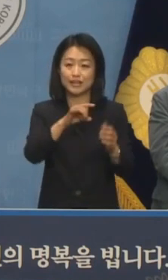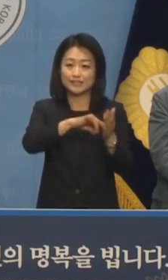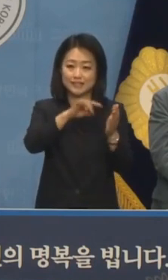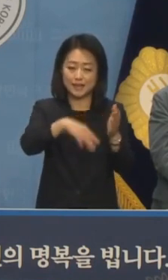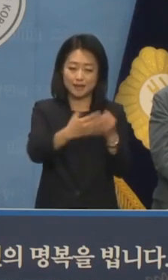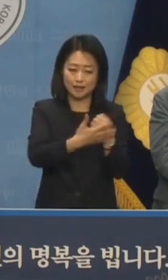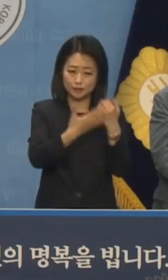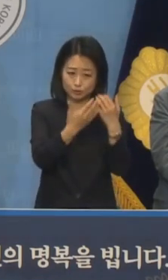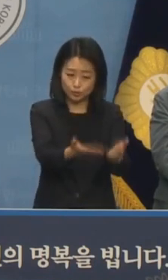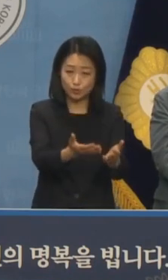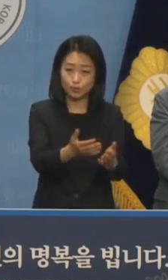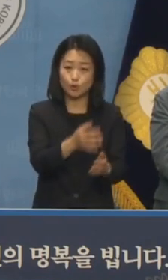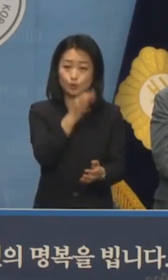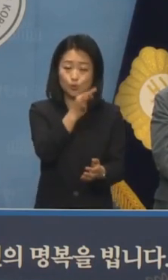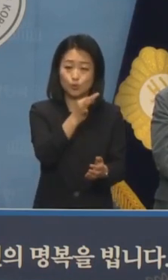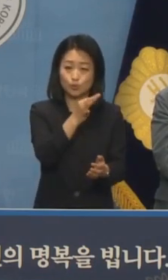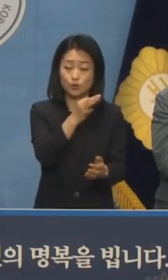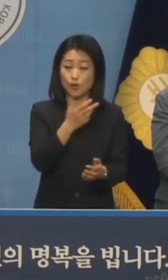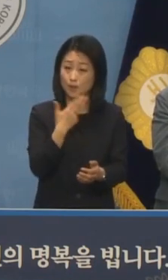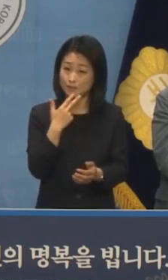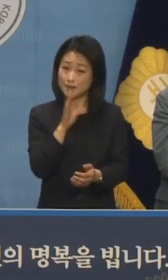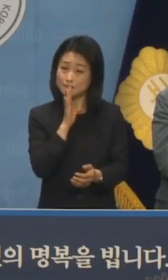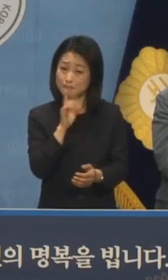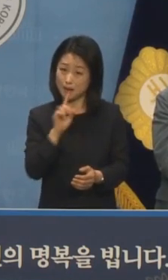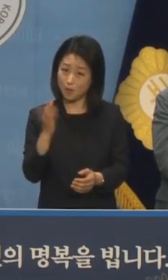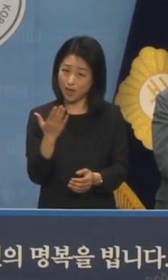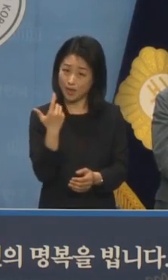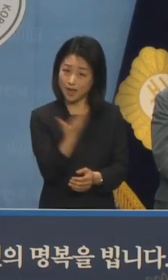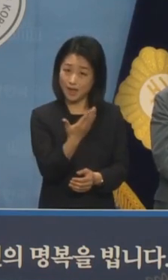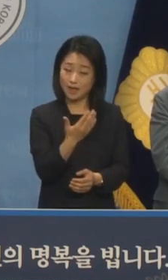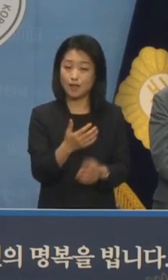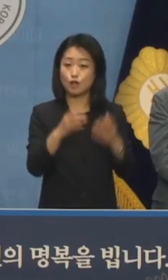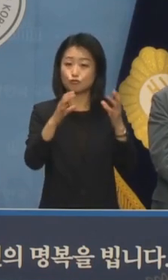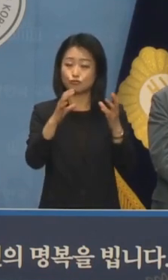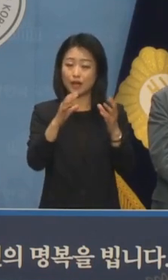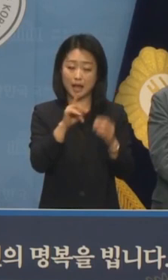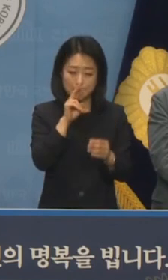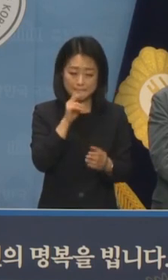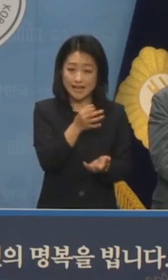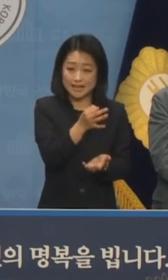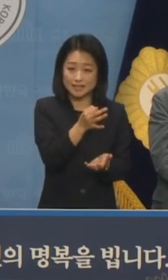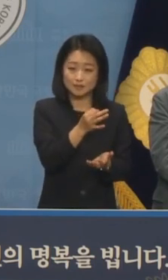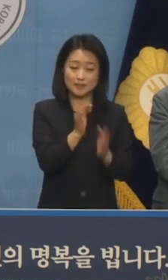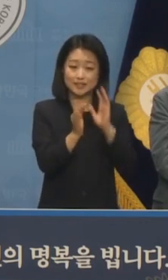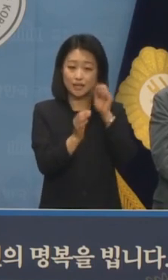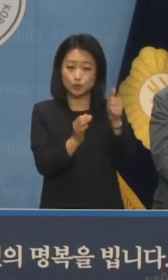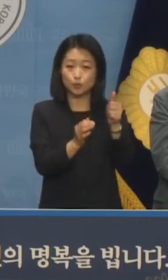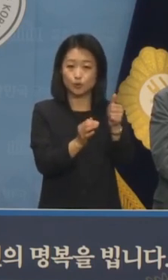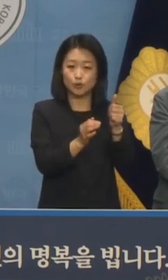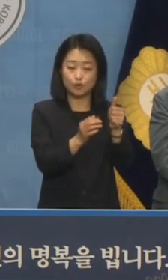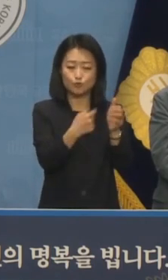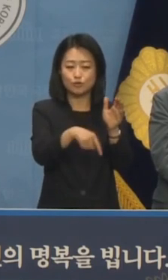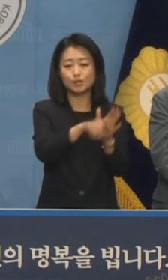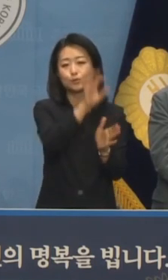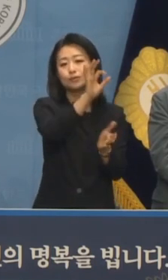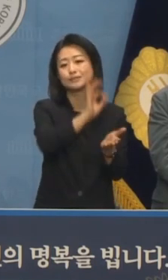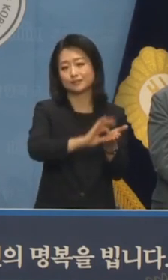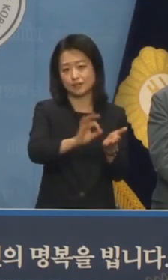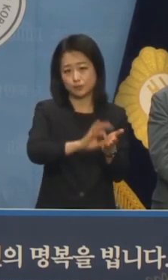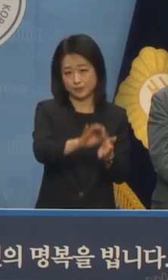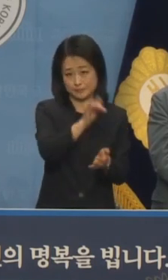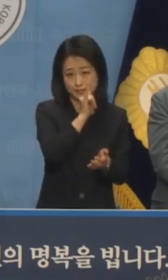정부입니다. 돈이 없다던 정부는 국가의 비상금을 대부분 대통령만 위한 엉뚱한 곳에 쓰이고 있다고